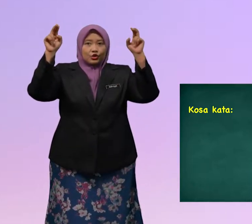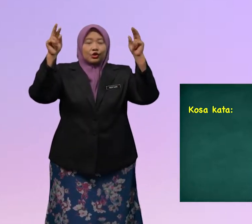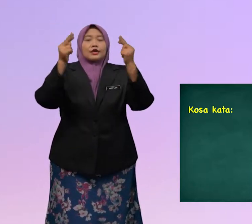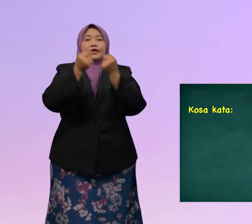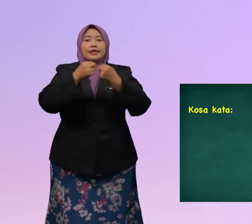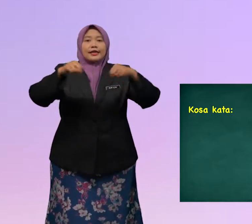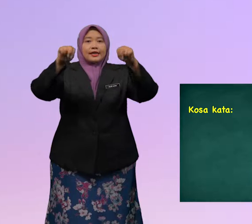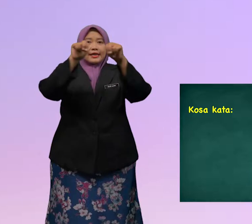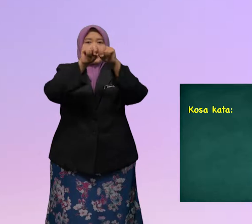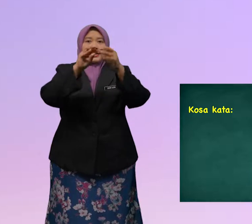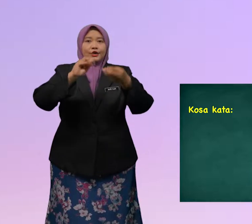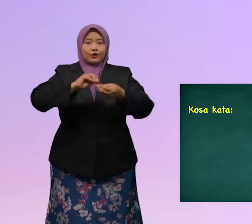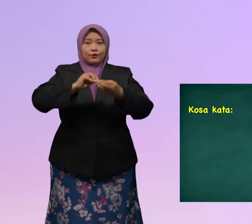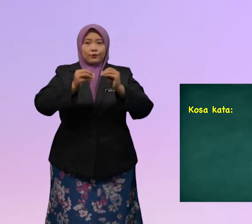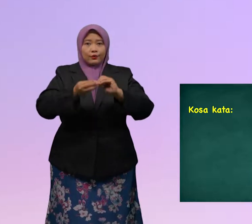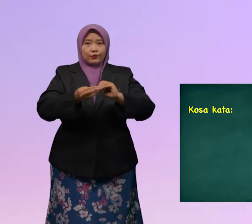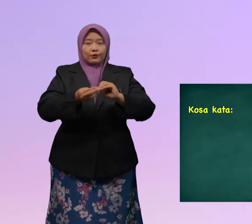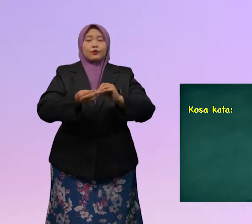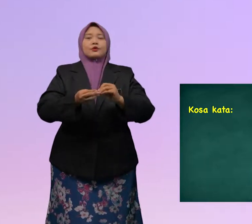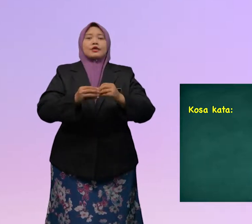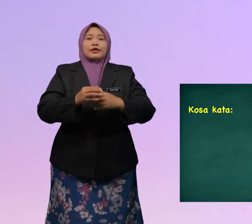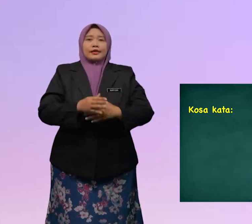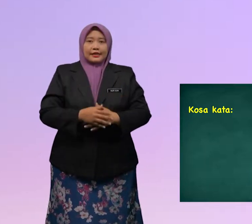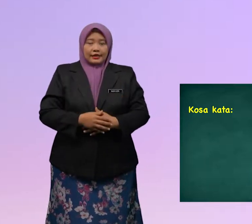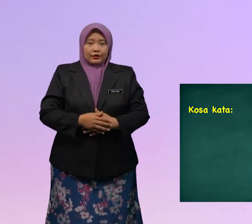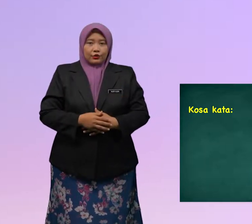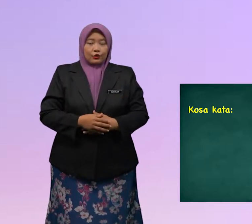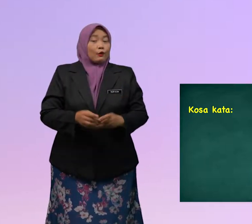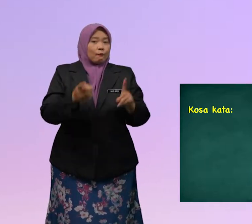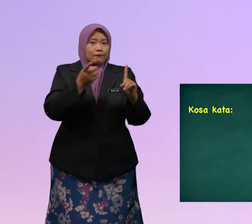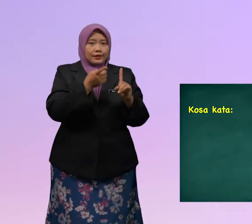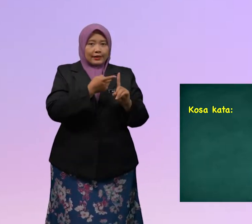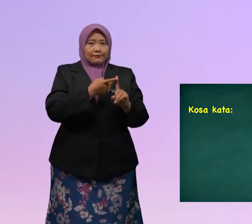tajuk nilai nombor, iaitu pertama,